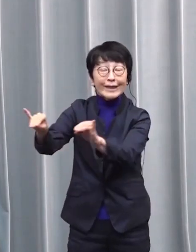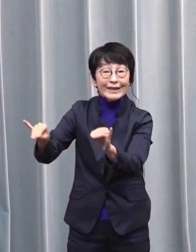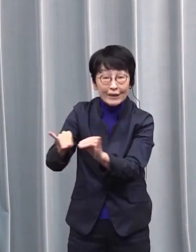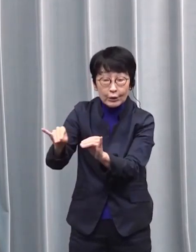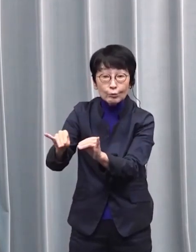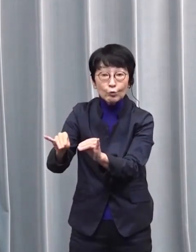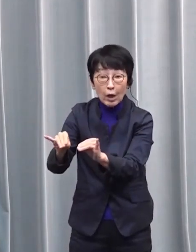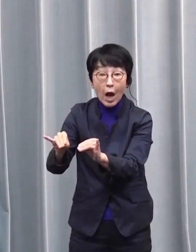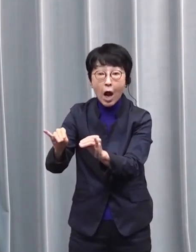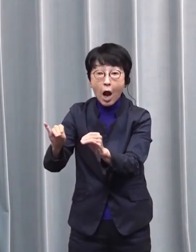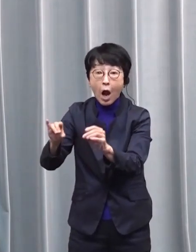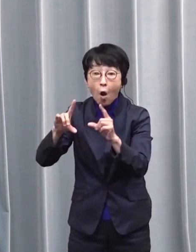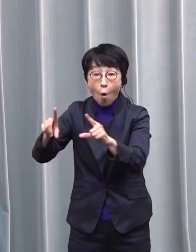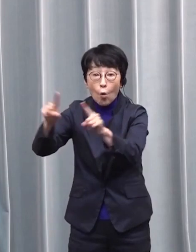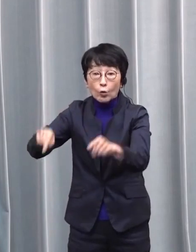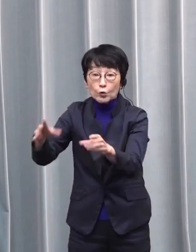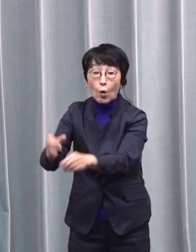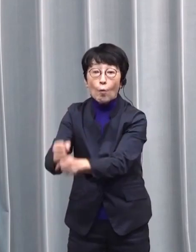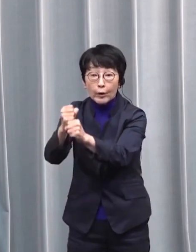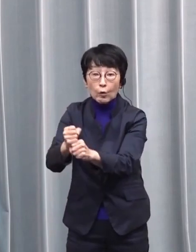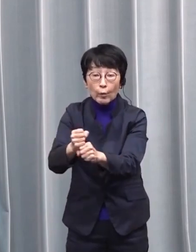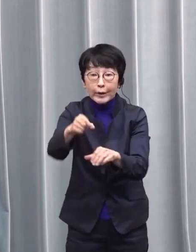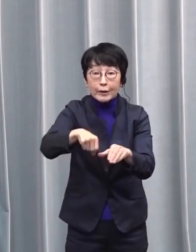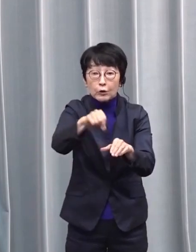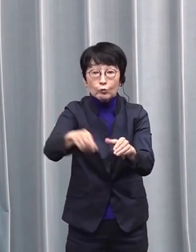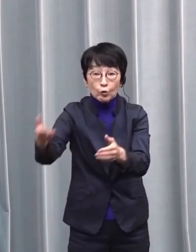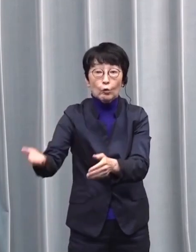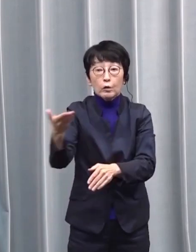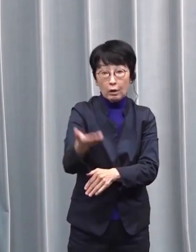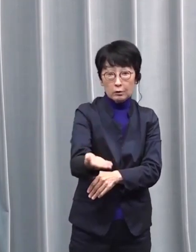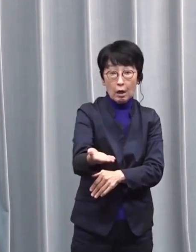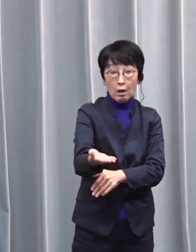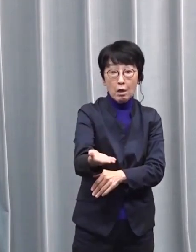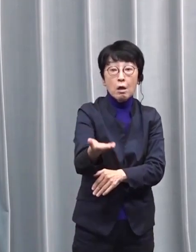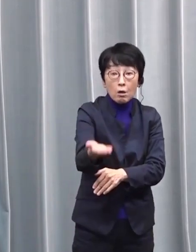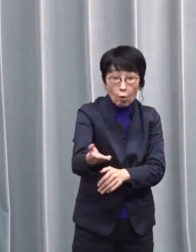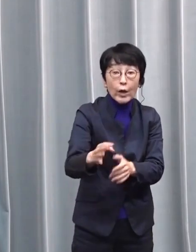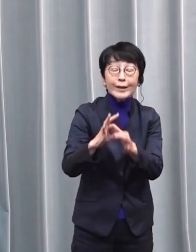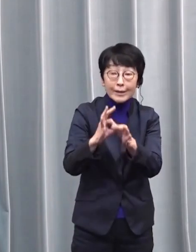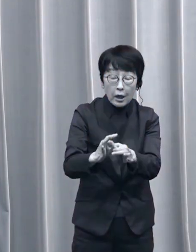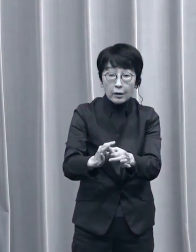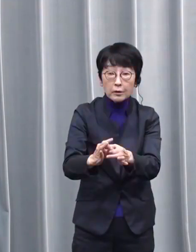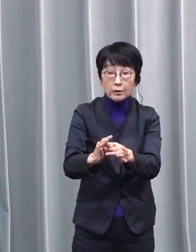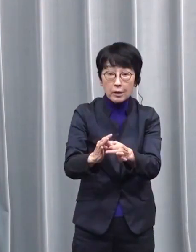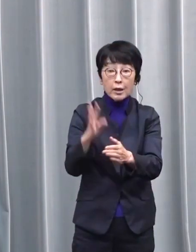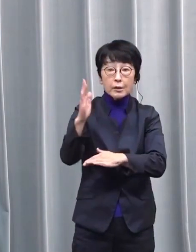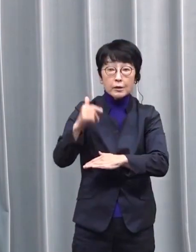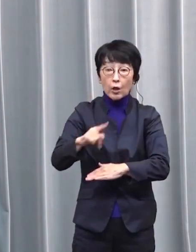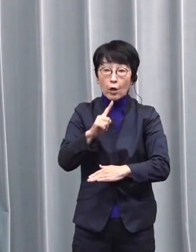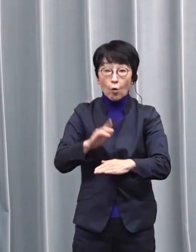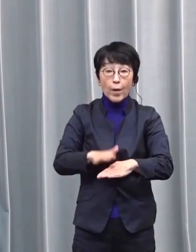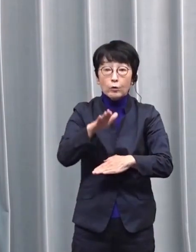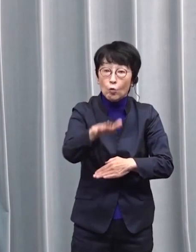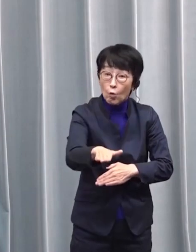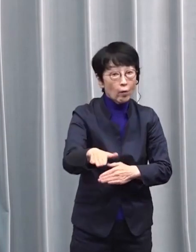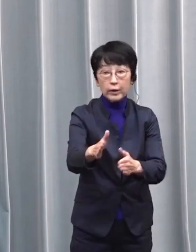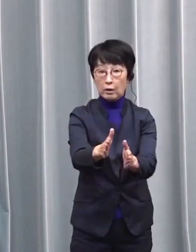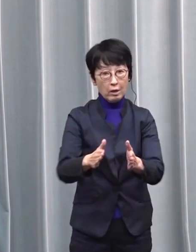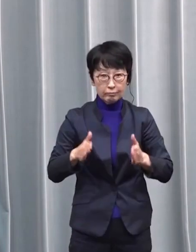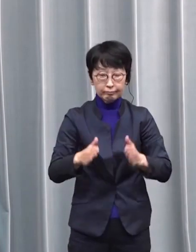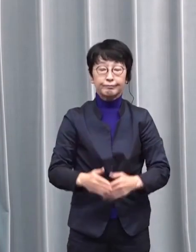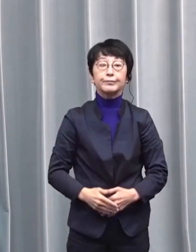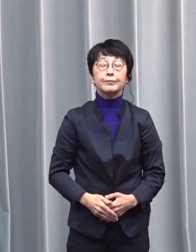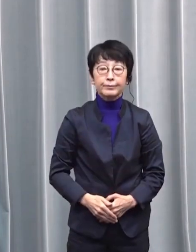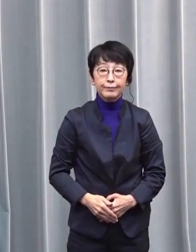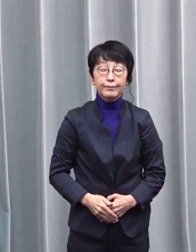知をしており、その個々の記載内容に関してコメントすることは差し控えさせていただきます。その上